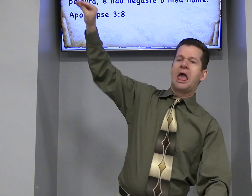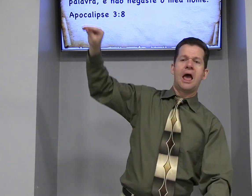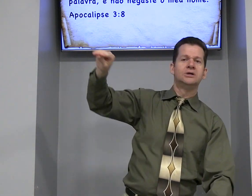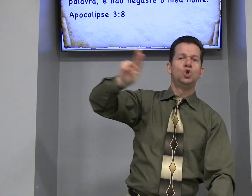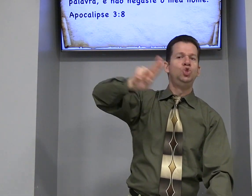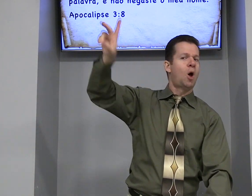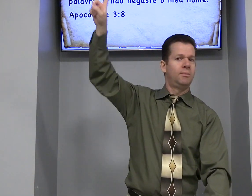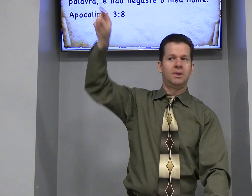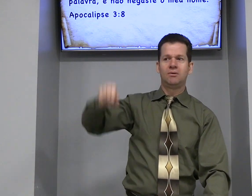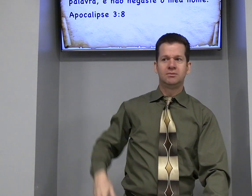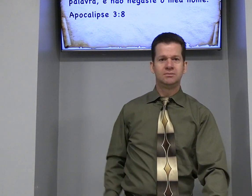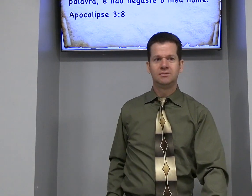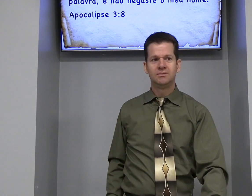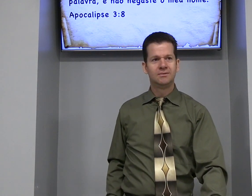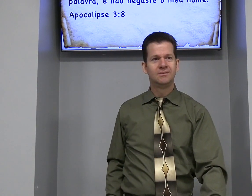E não negaste o meu nome.